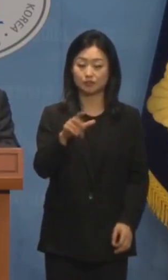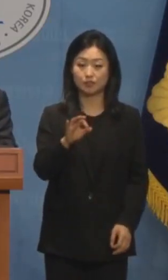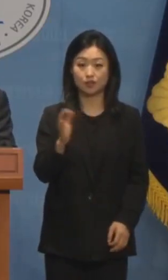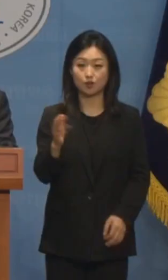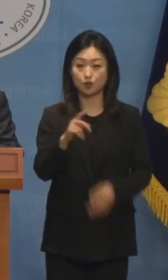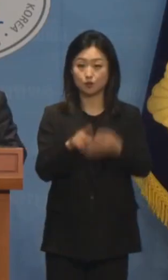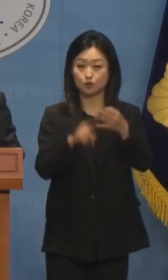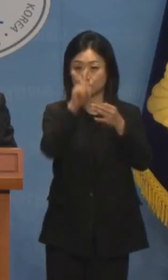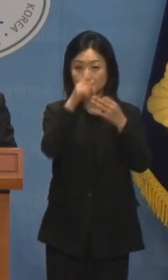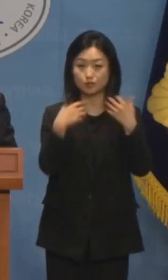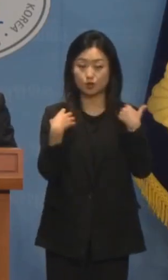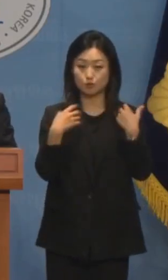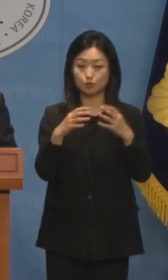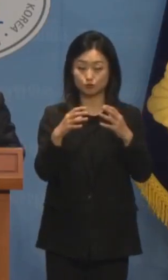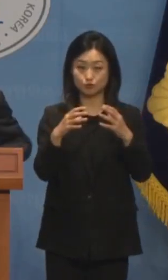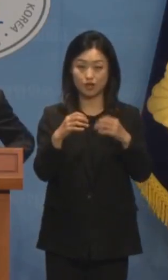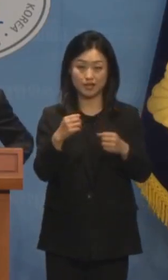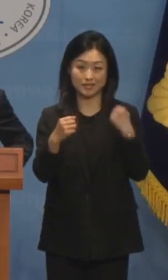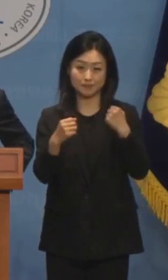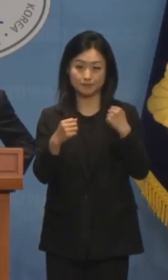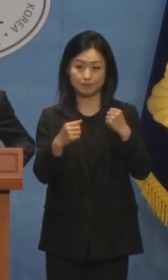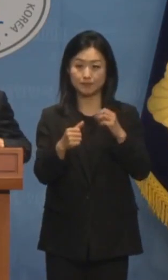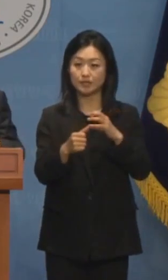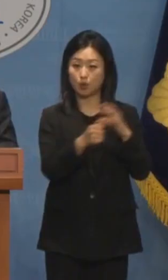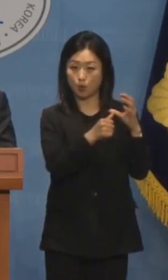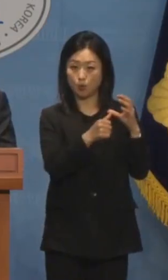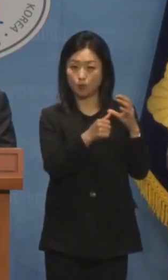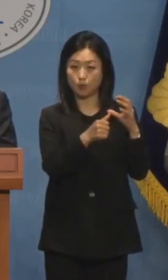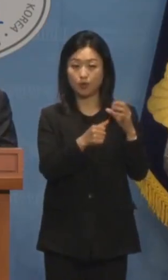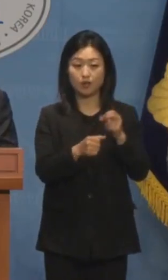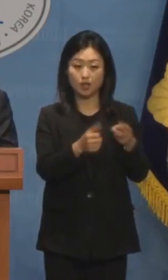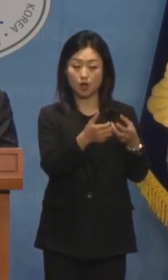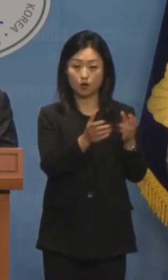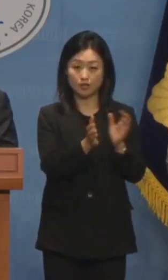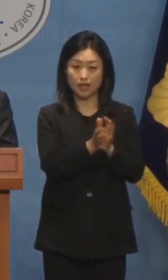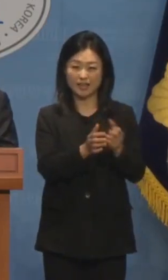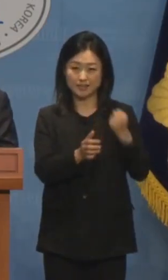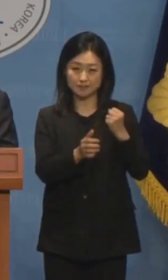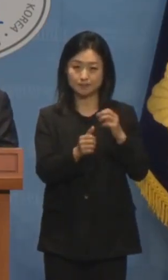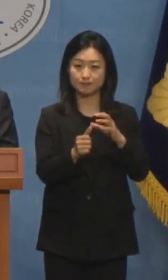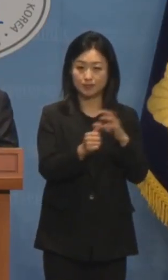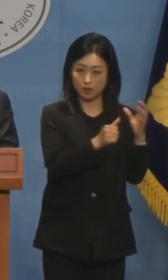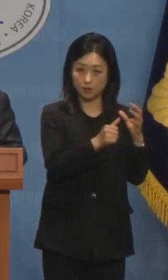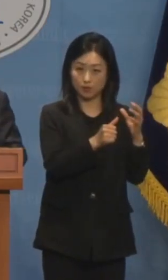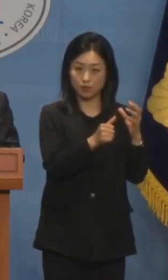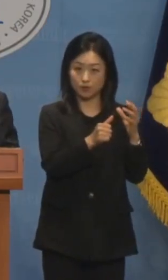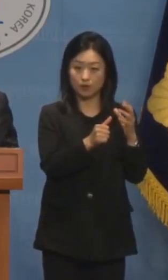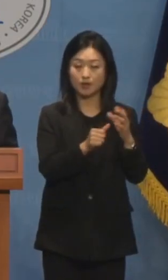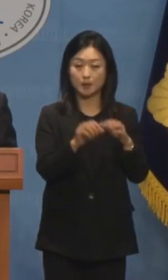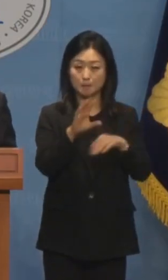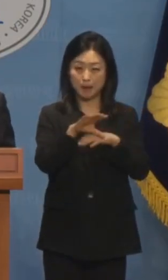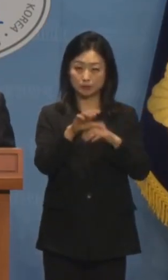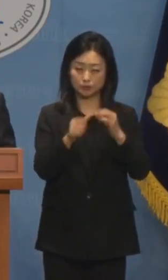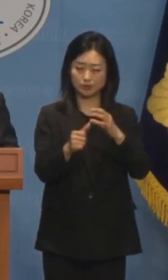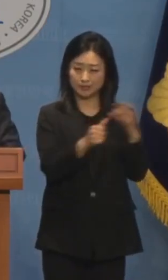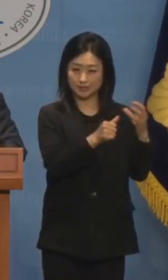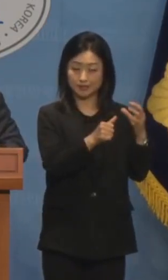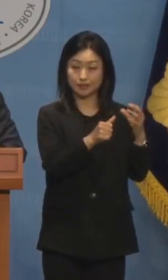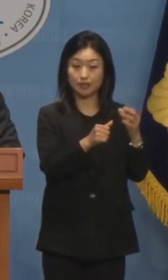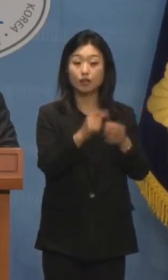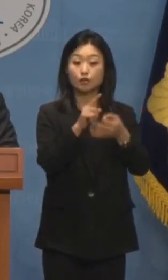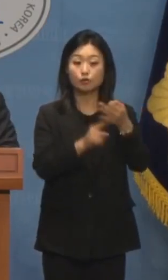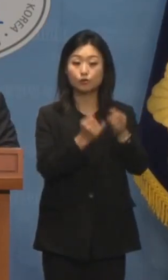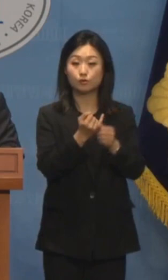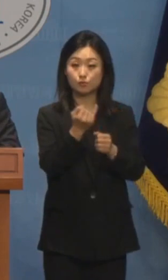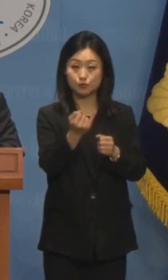정권이 국가기관을 총동원하고 여당과 언론을 앞세우는 전방위적인 노력과 정성을 기울인 덕에 김건희